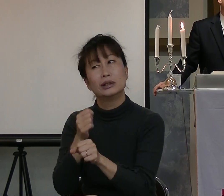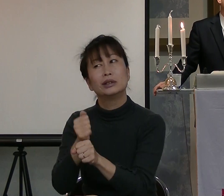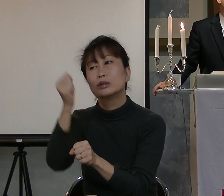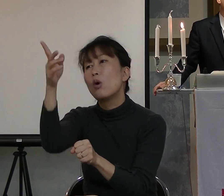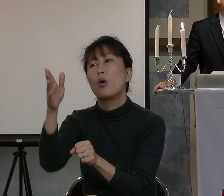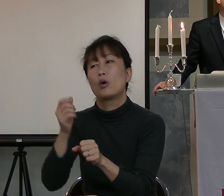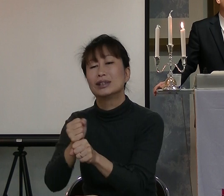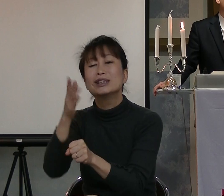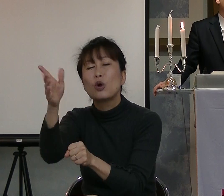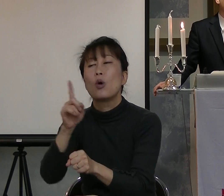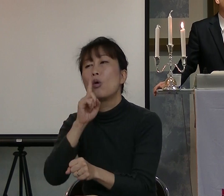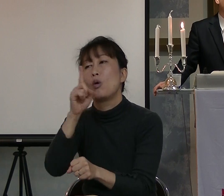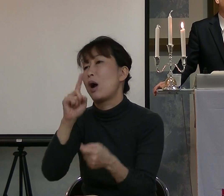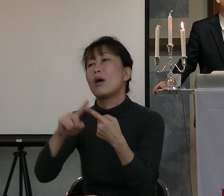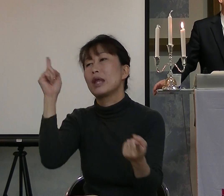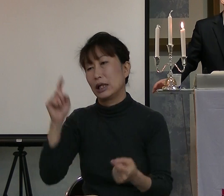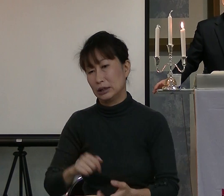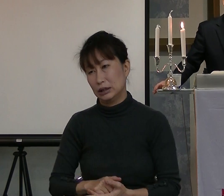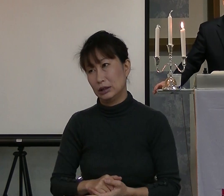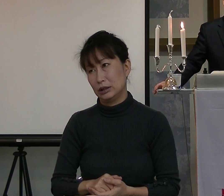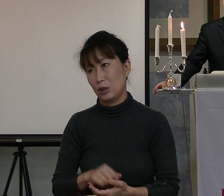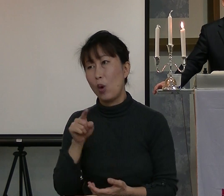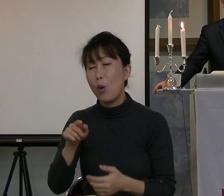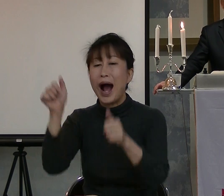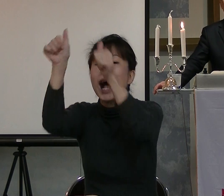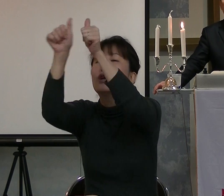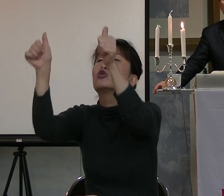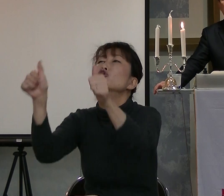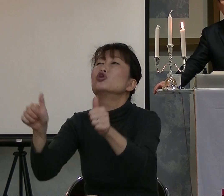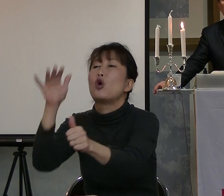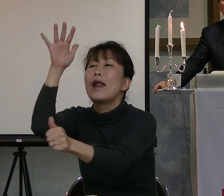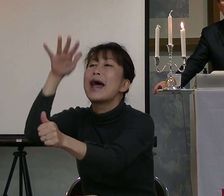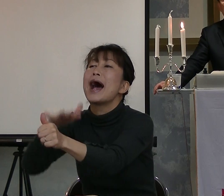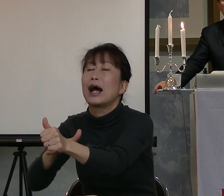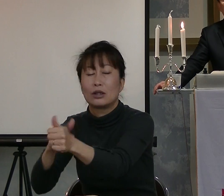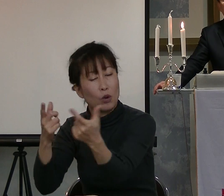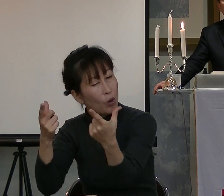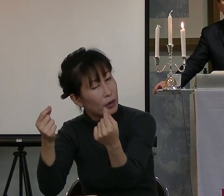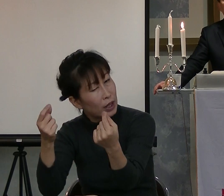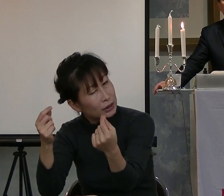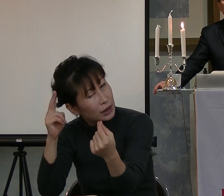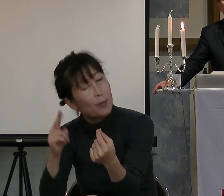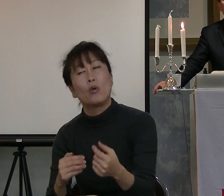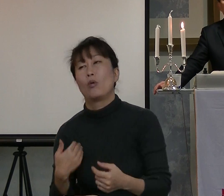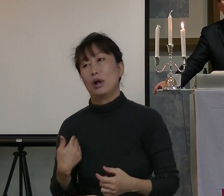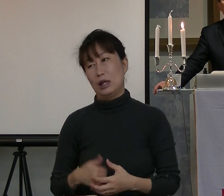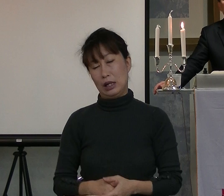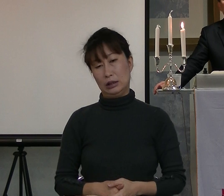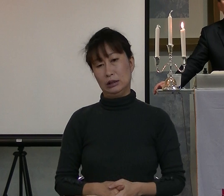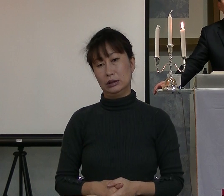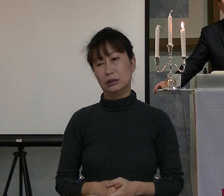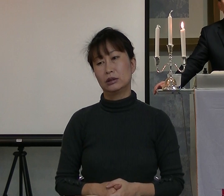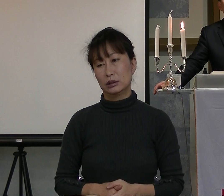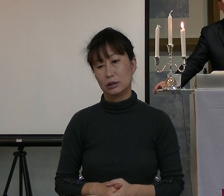ね。あるいは空情礼拝であるかもしれません。